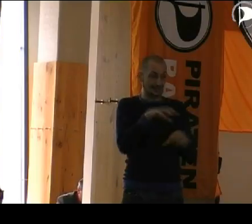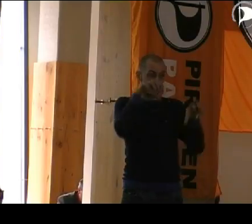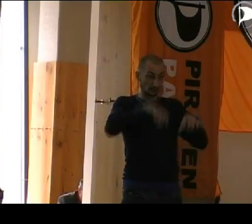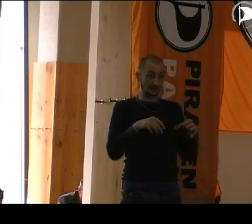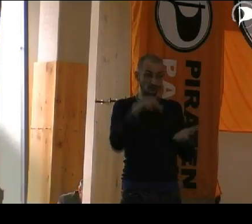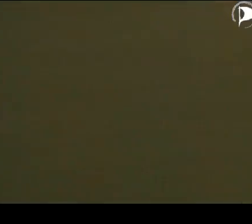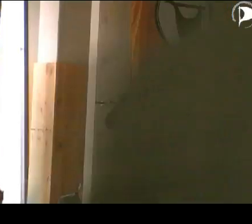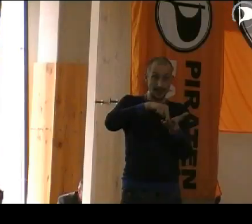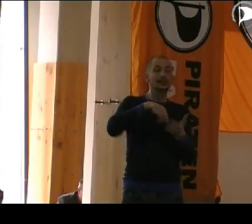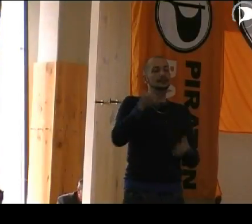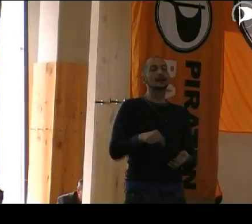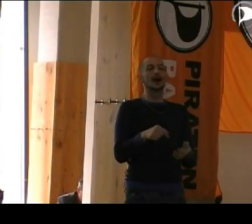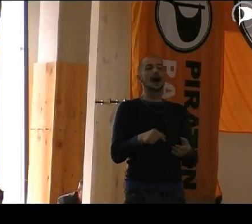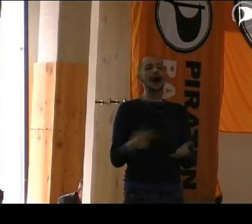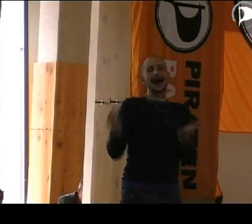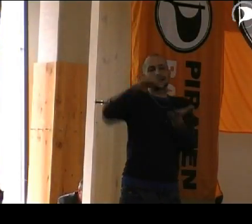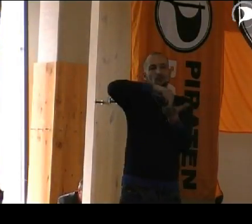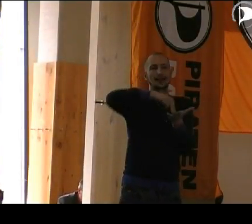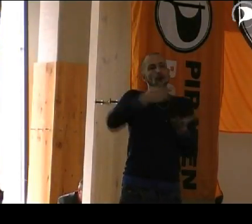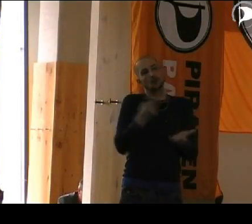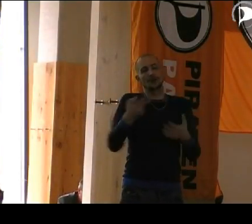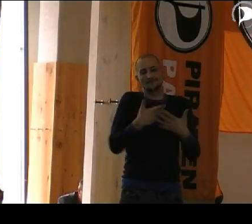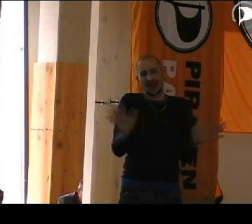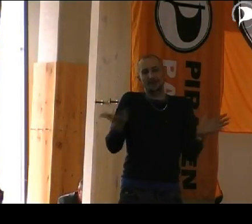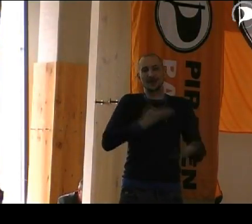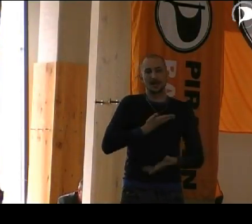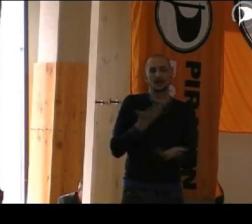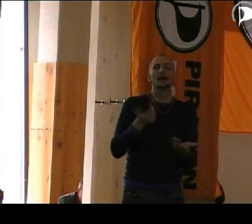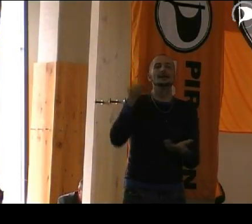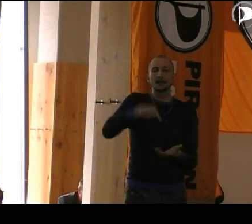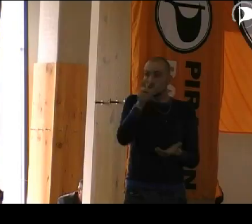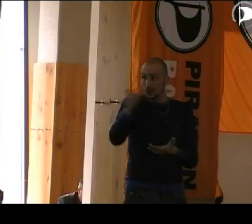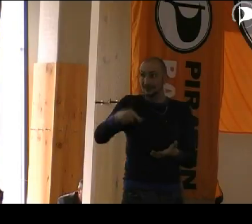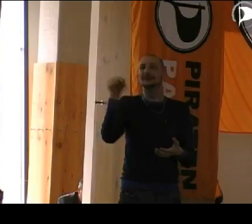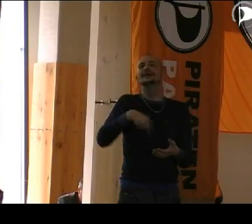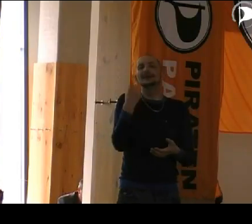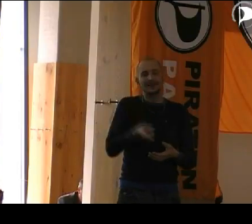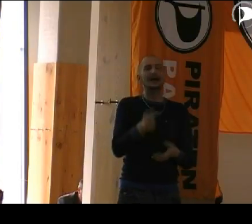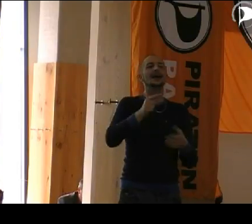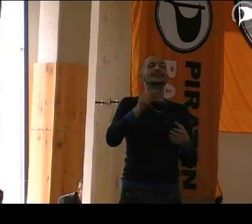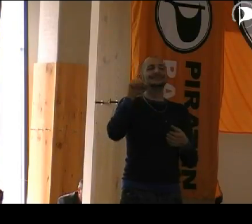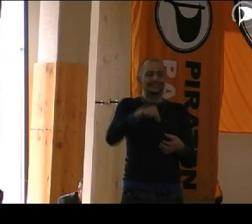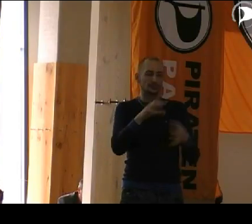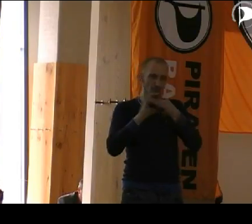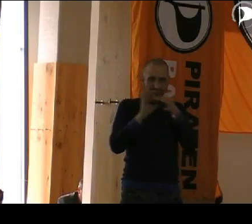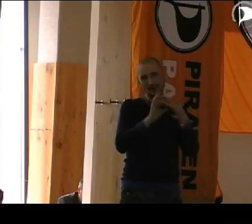angestellte oder freiwillige arbeiten erzählen und vorstandsmitglieder damit hat es nur weniger zu tun